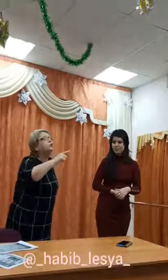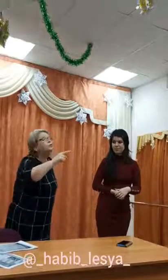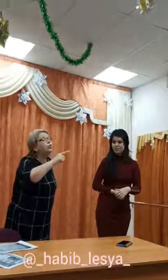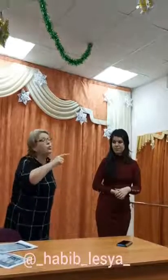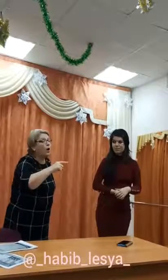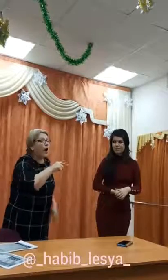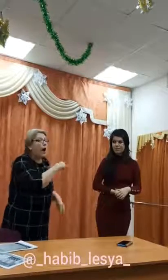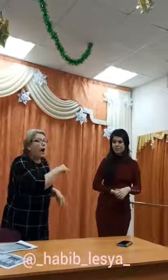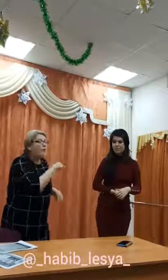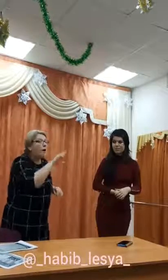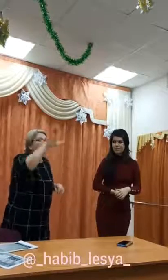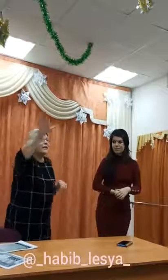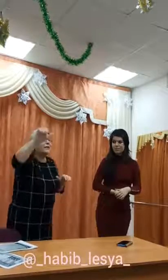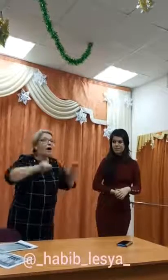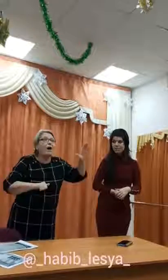Почему?